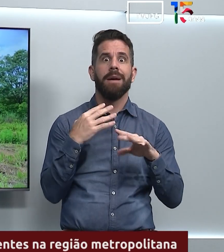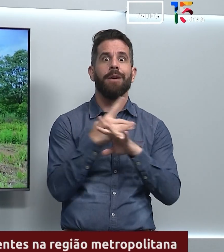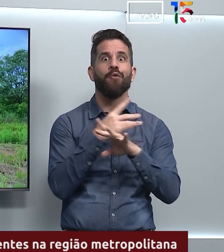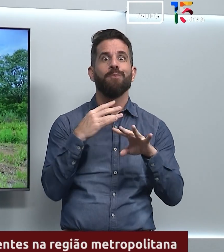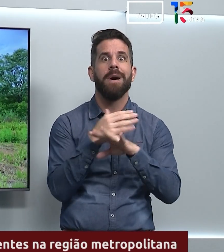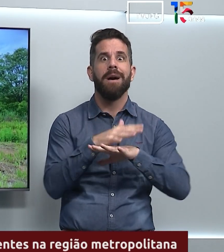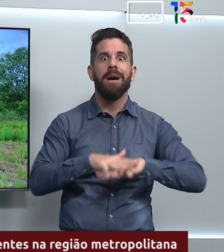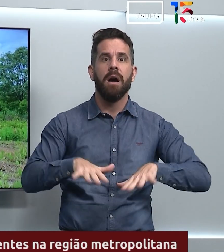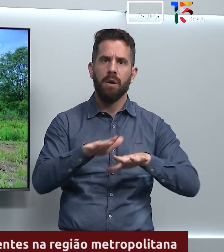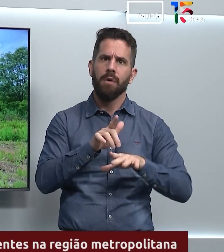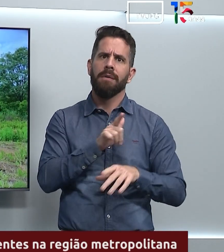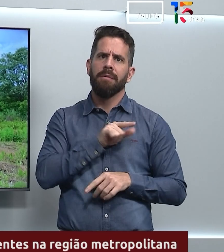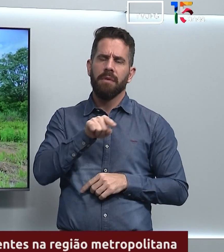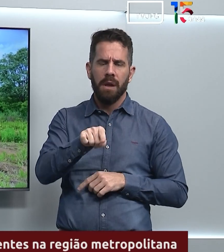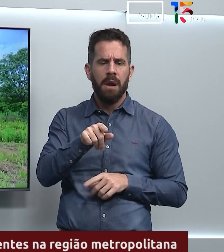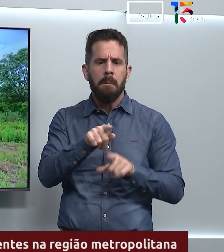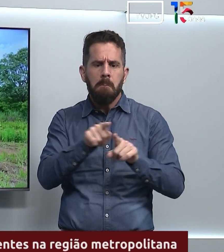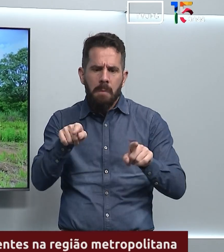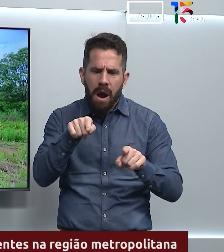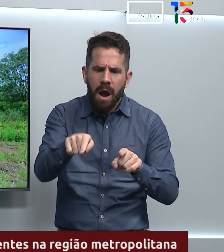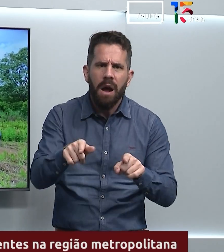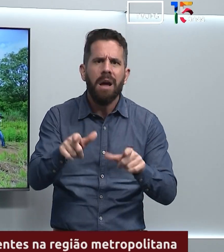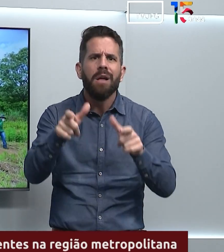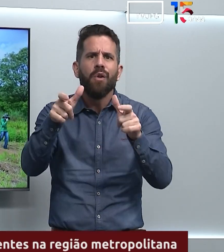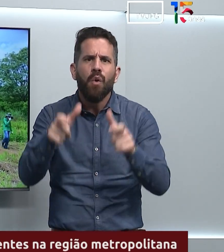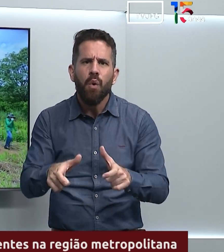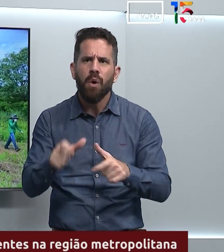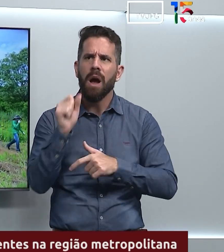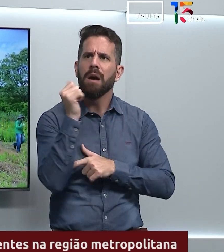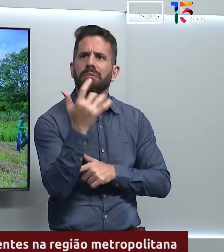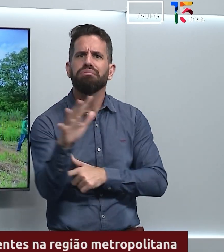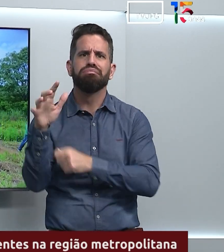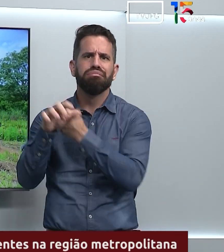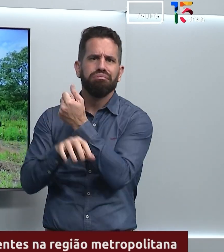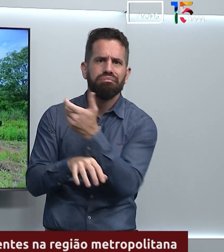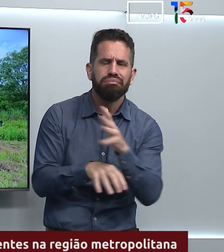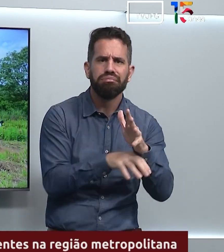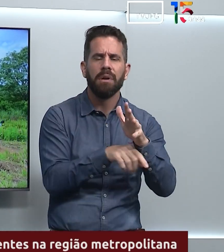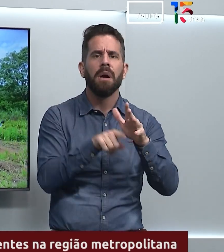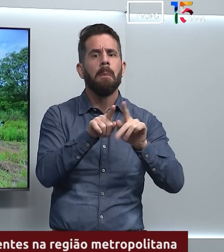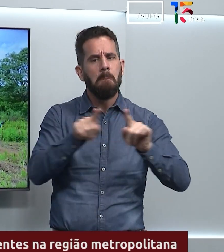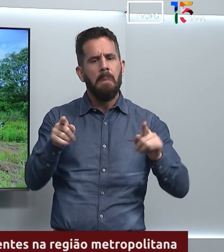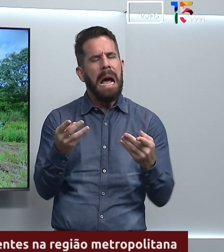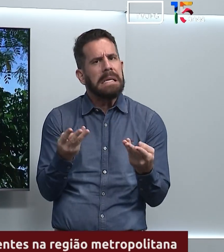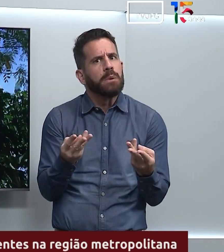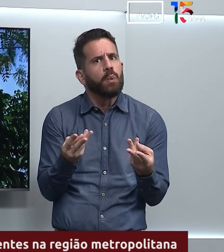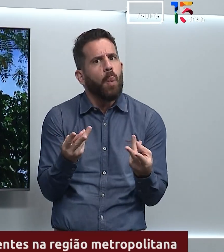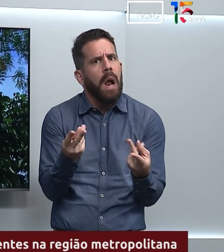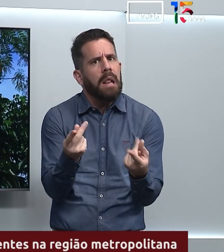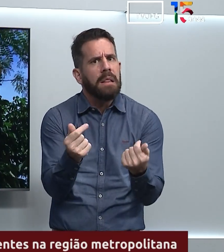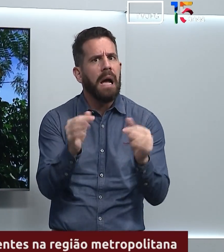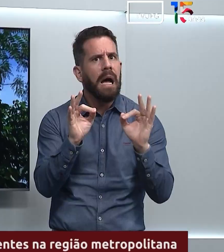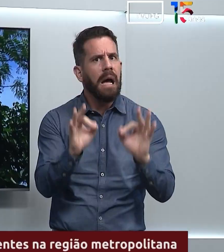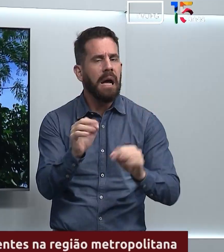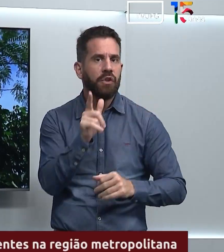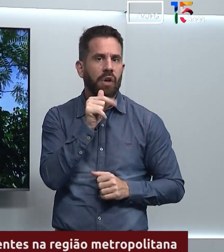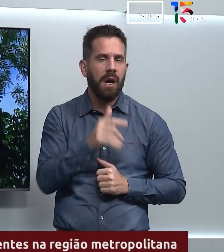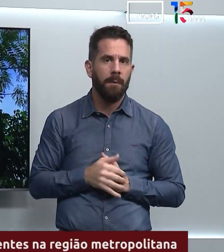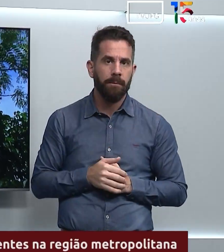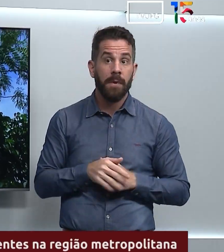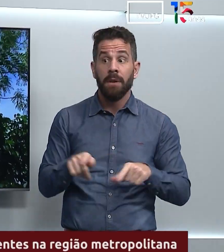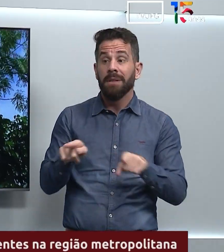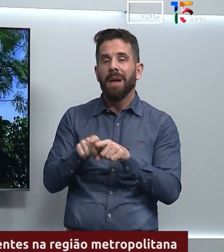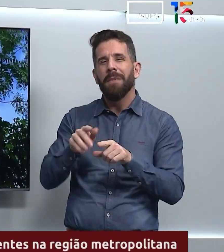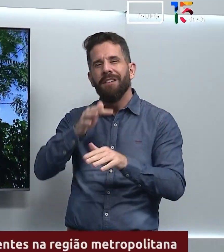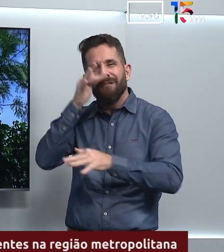e aquela área verde que não está muito distante da rua e que mesmo assim você tem uma qualidade de água incrível. E termos de fauna e de flora,